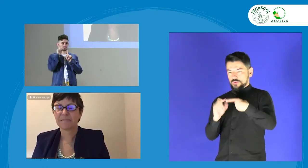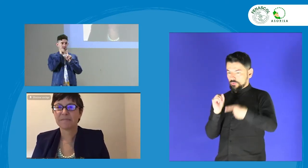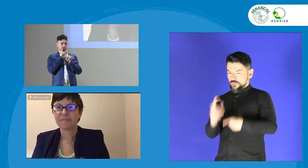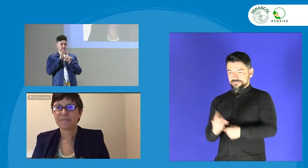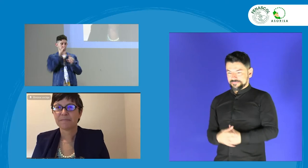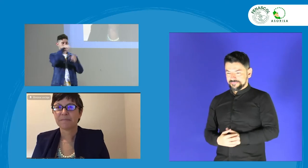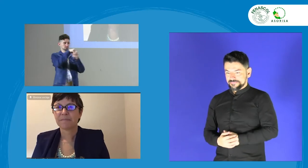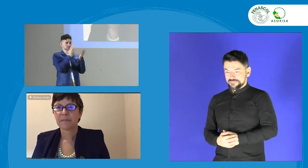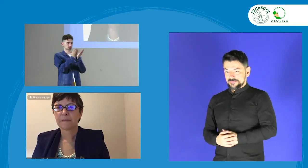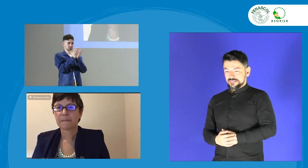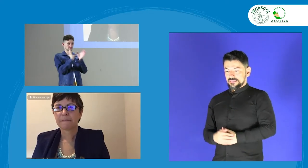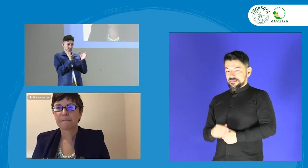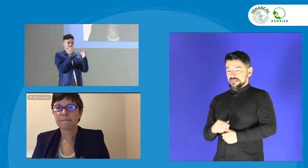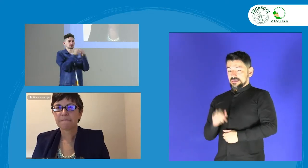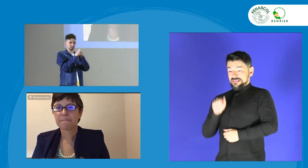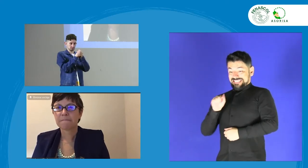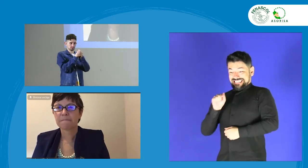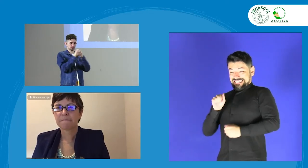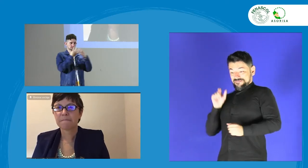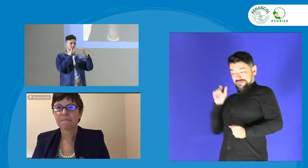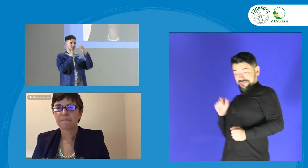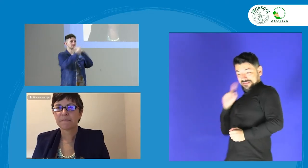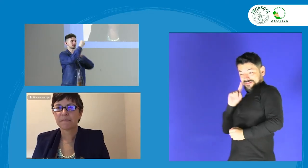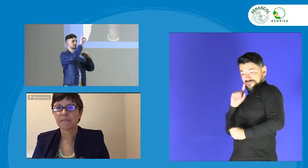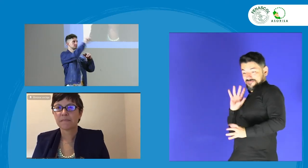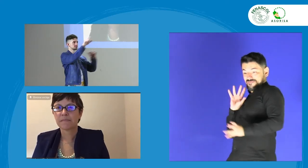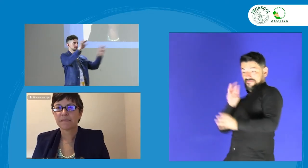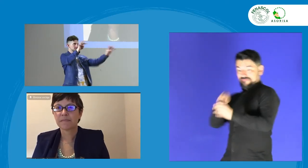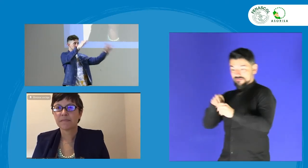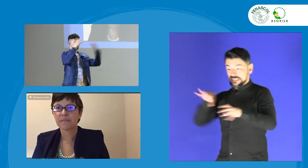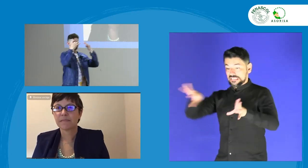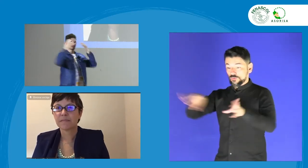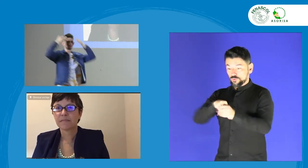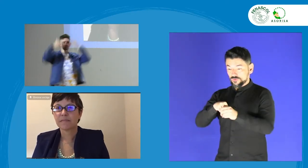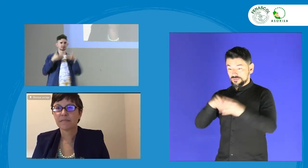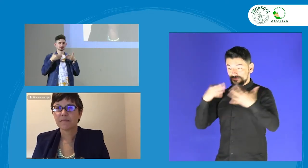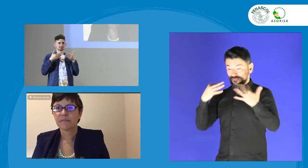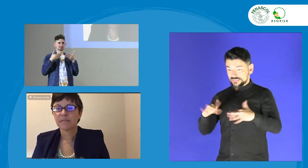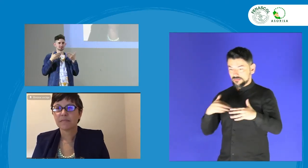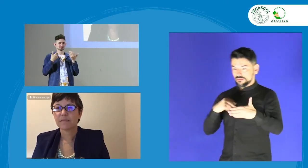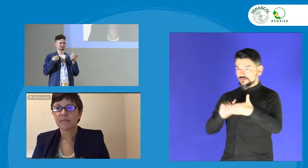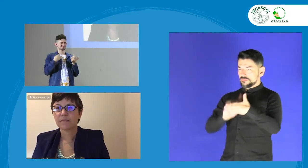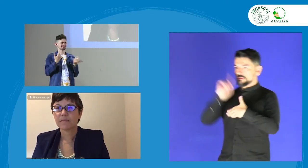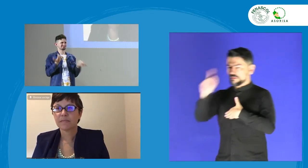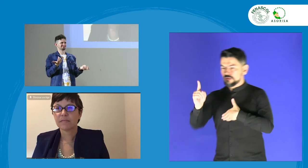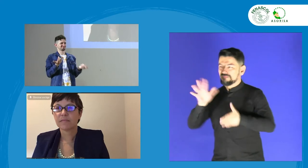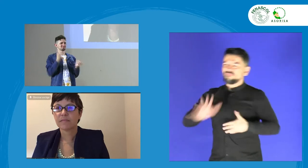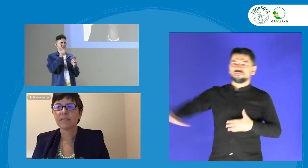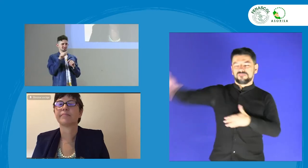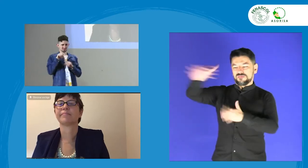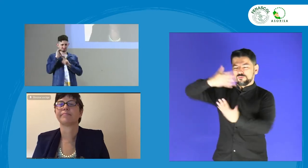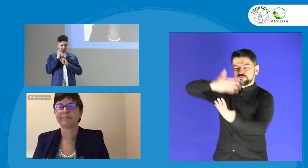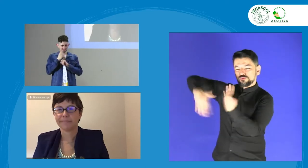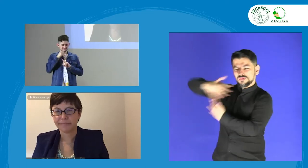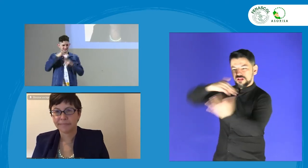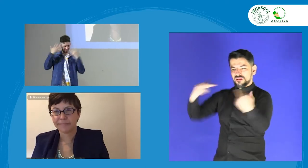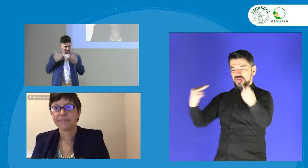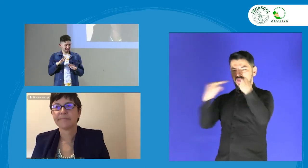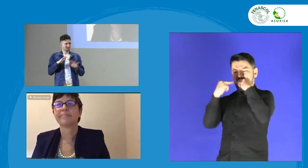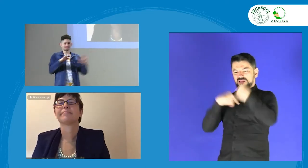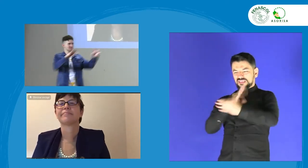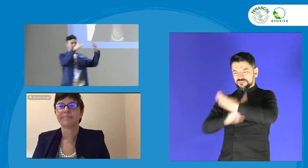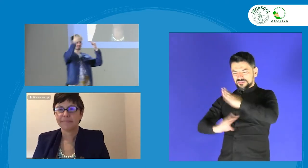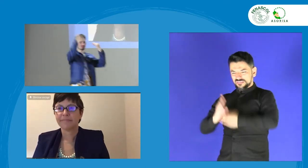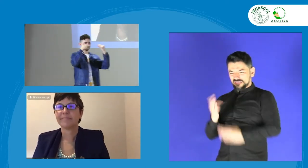unir. Las personas sordas dentro del contexto educativo y de inclusión. Vemos que nos ven como personas con discapacidad,